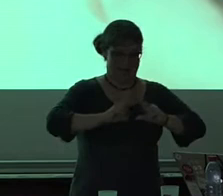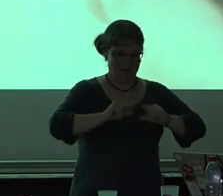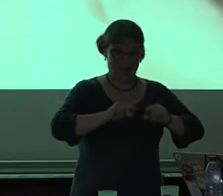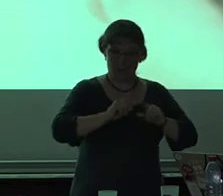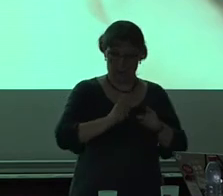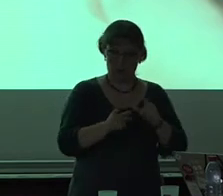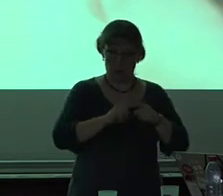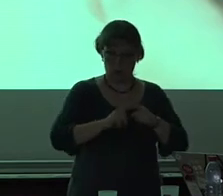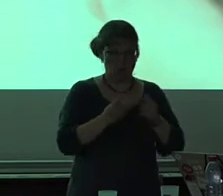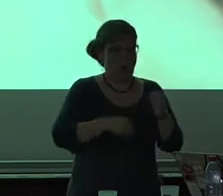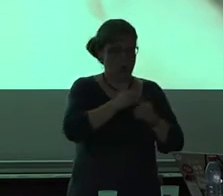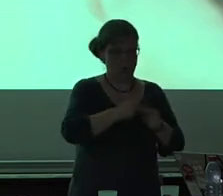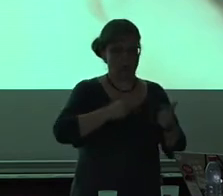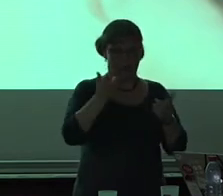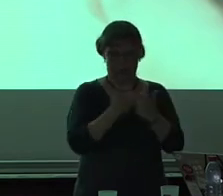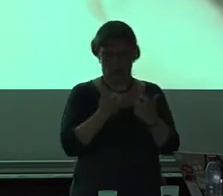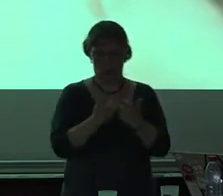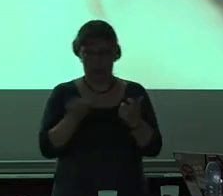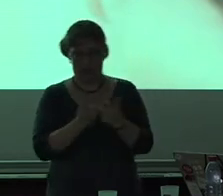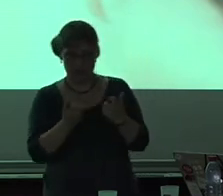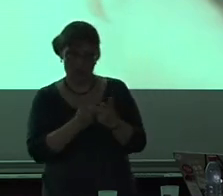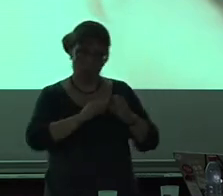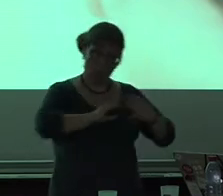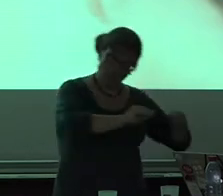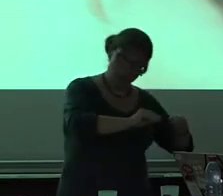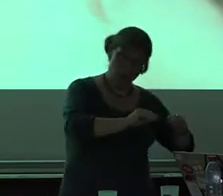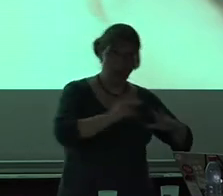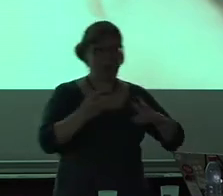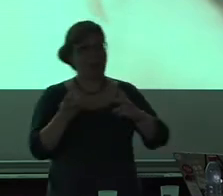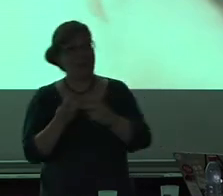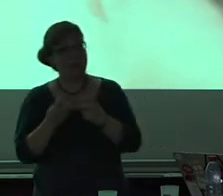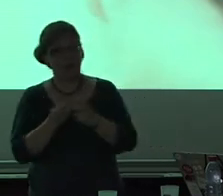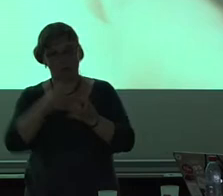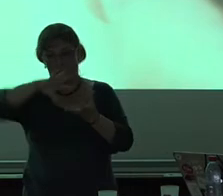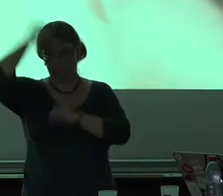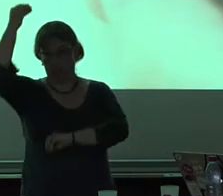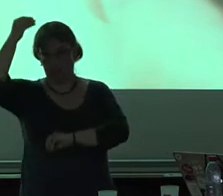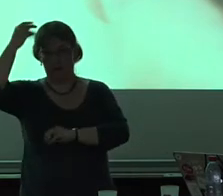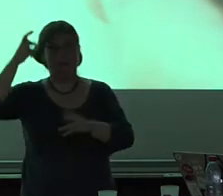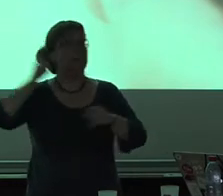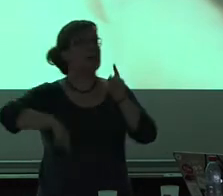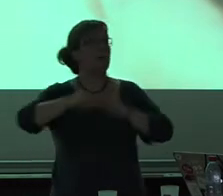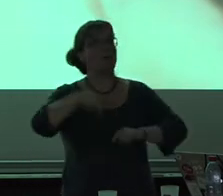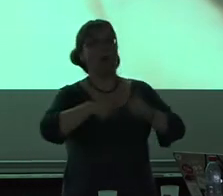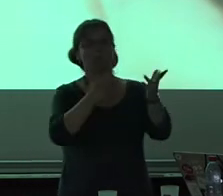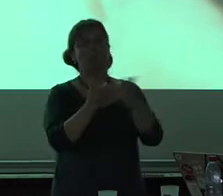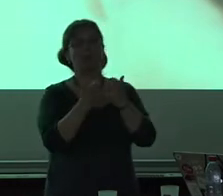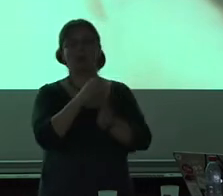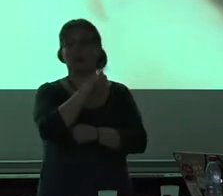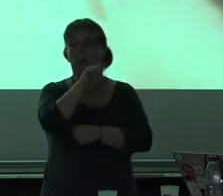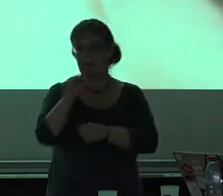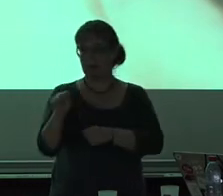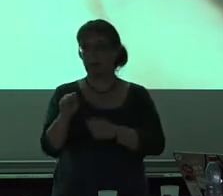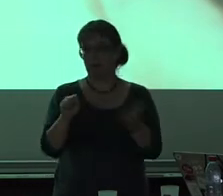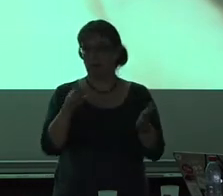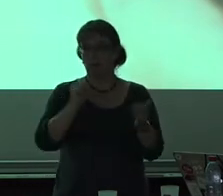veut dire? Eh bien, certaines personnes vont comprendre des définitions. Si je prends la classe, vous devez donner une définition